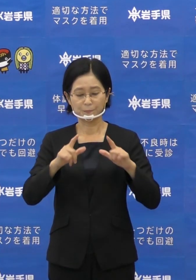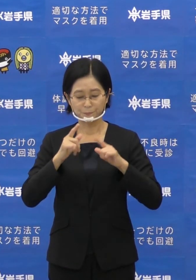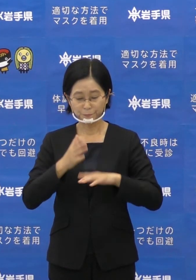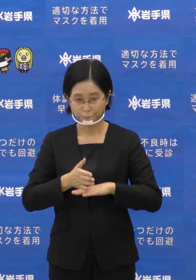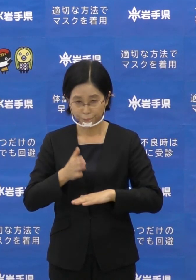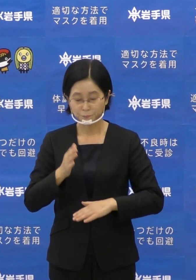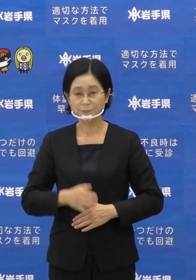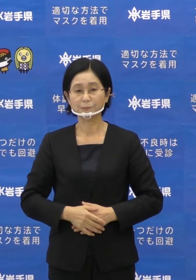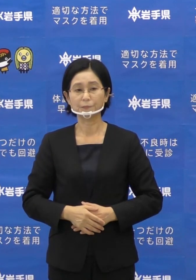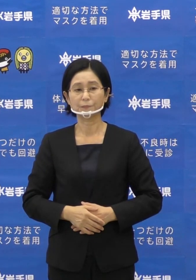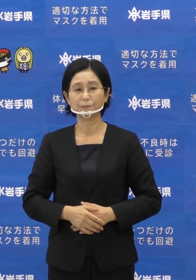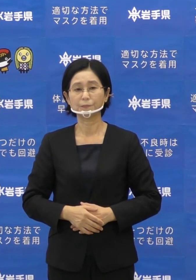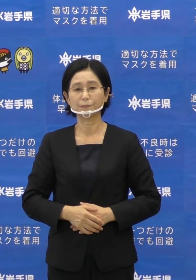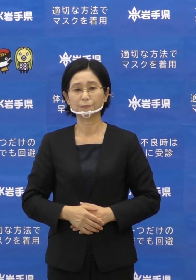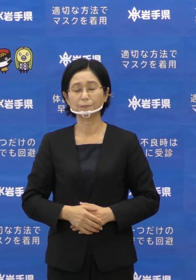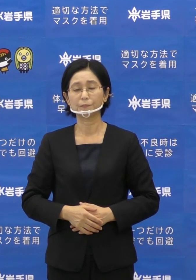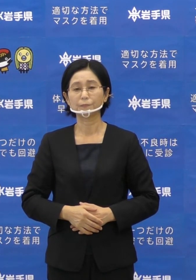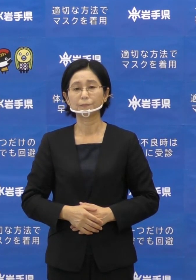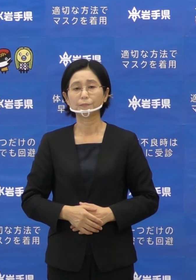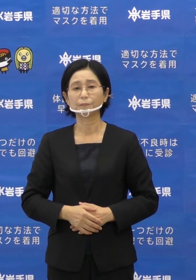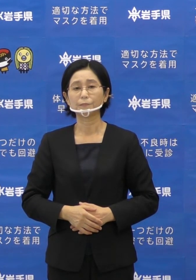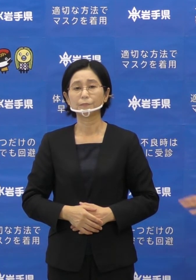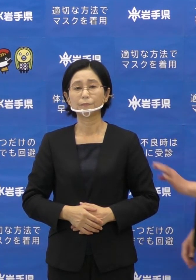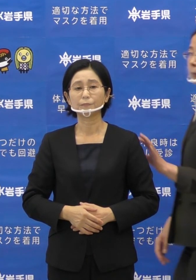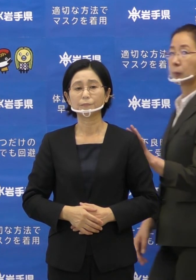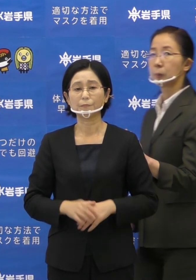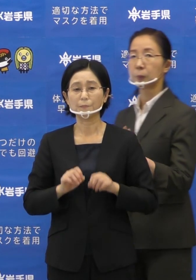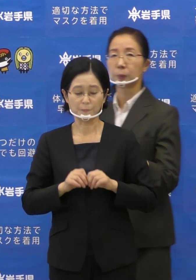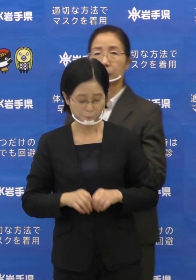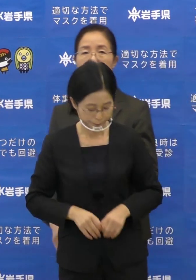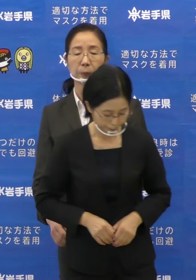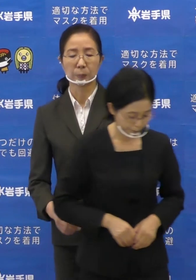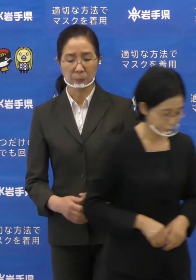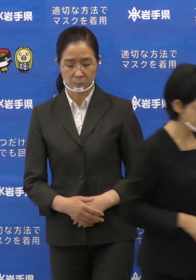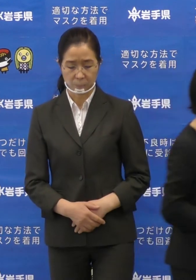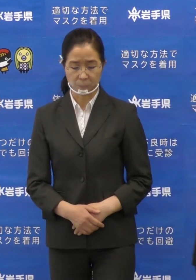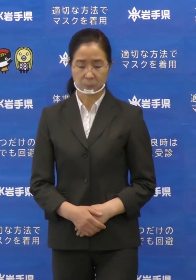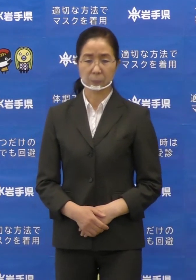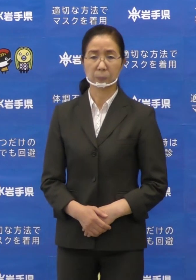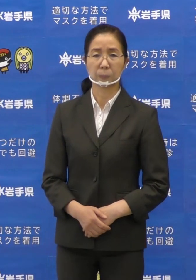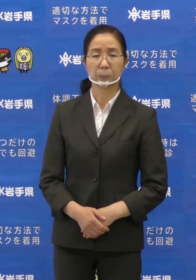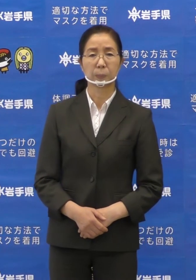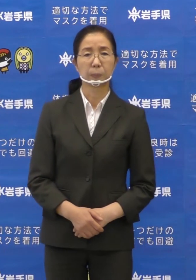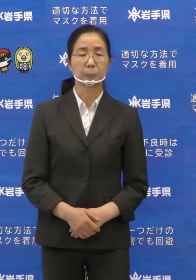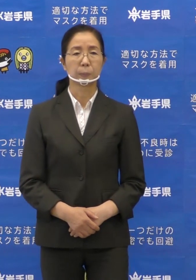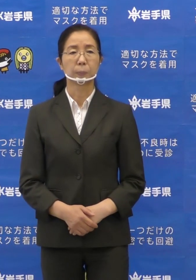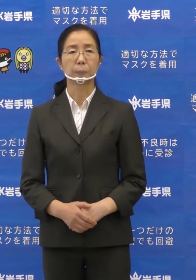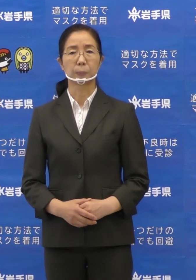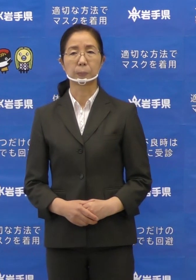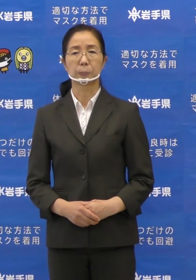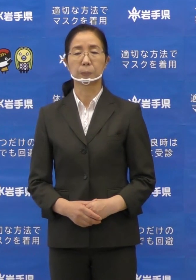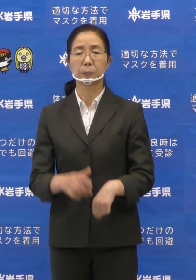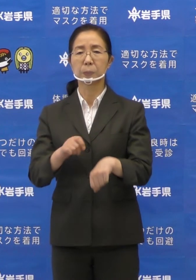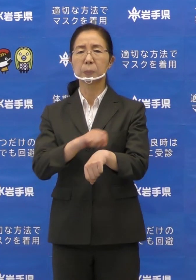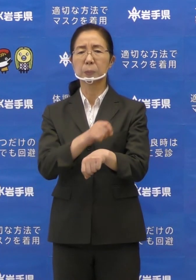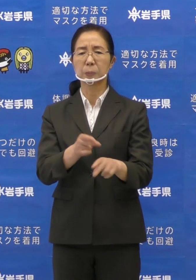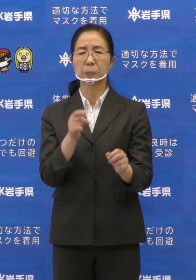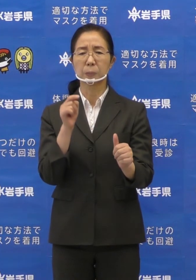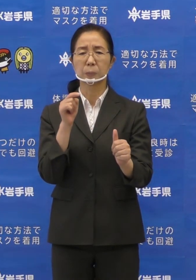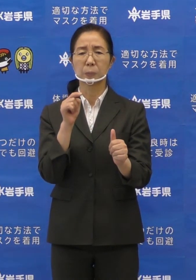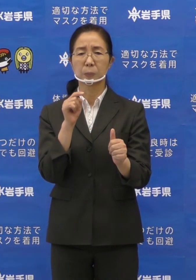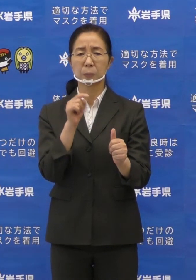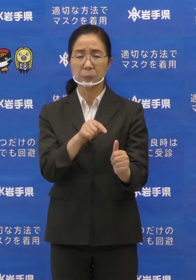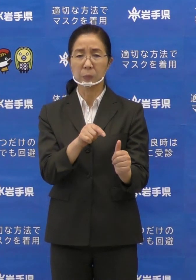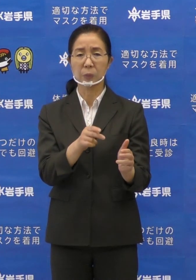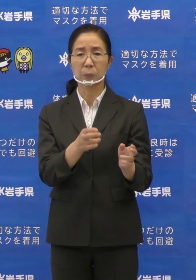。最後にまん延防止等の措置でですね、特措法に基づくものですのである程